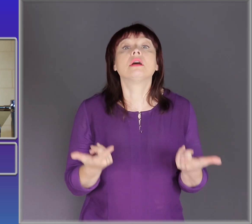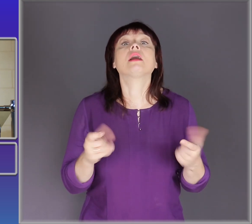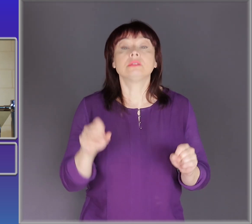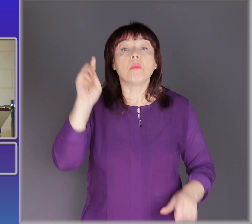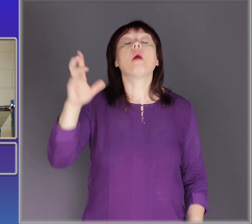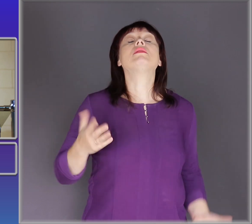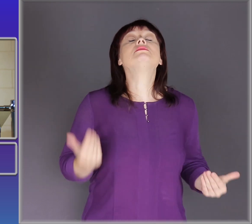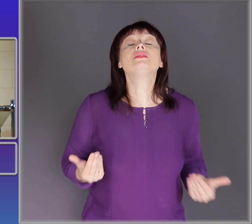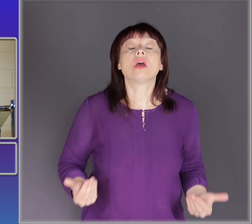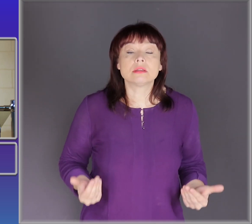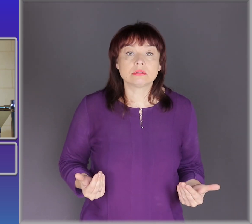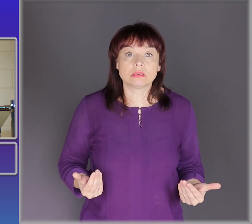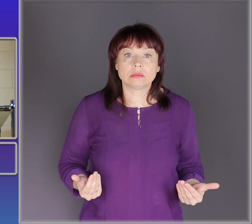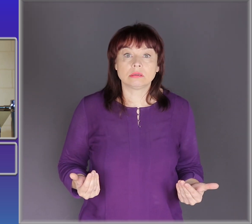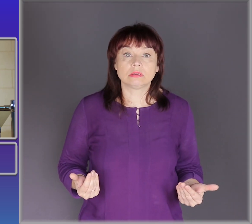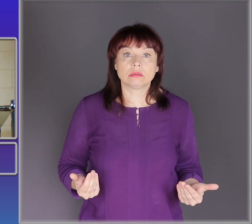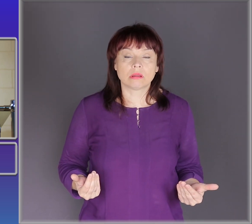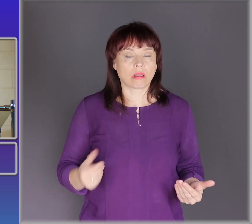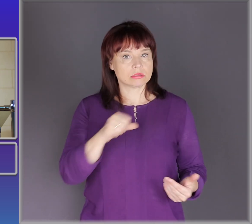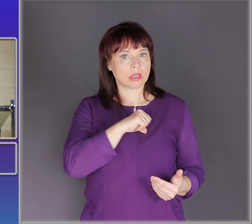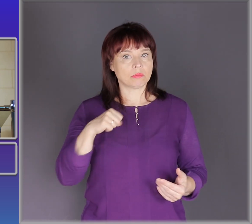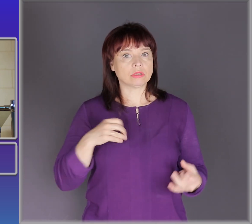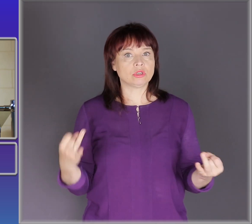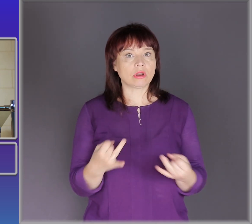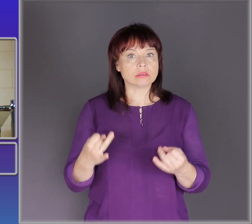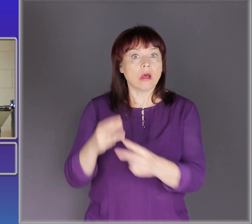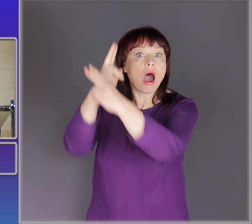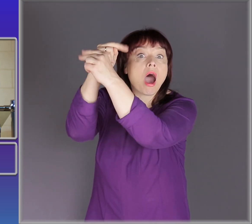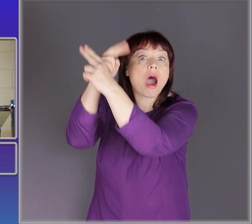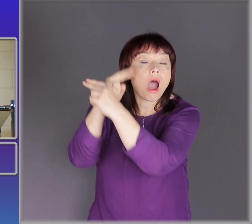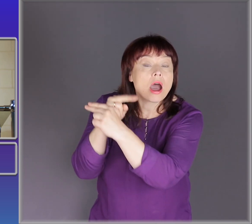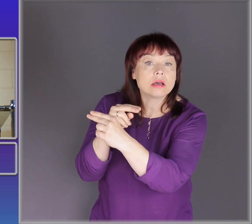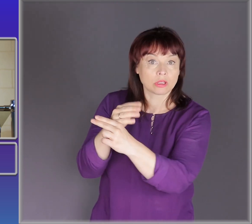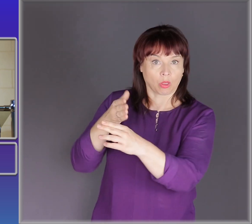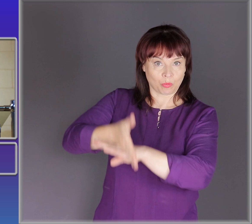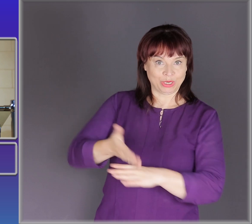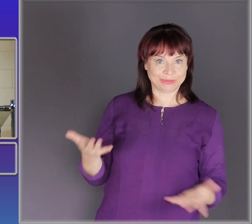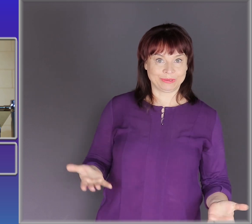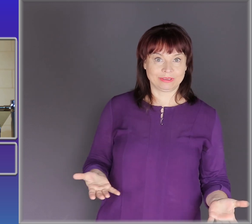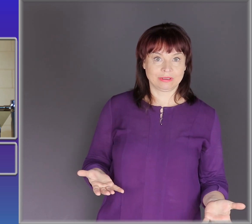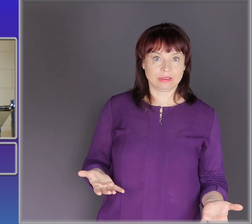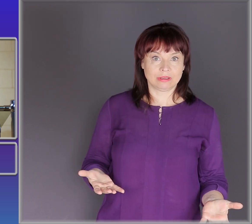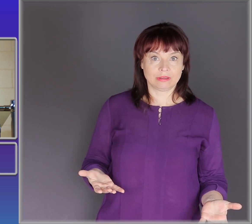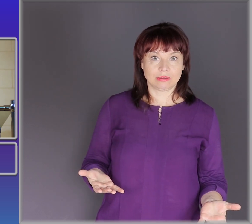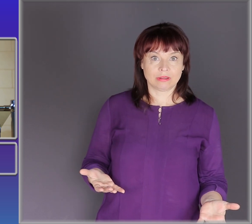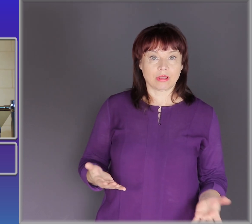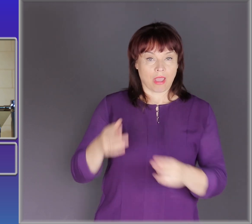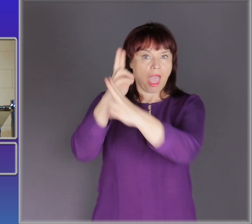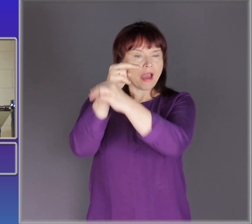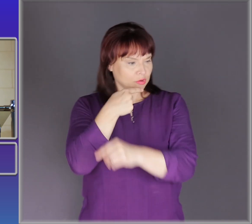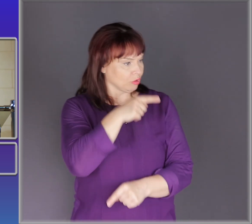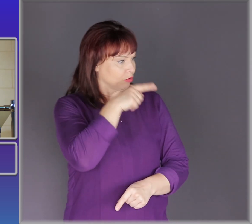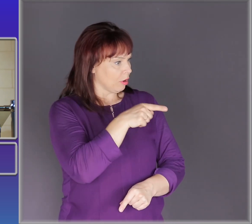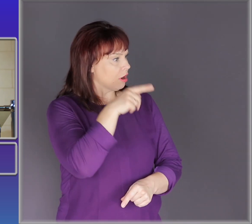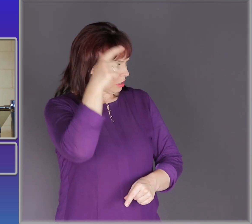бог где а сейчас что и когда самое интересное ангел является ему и он говорит господь